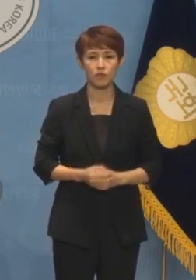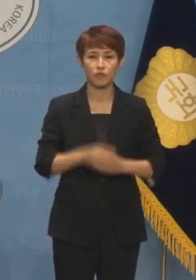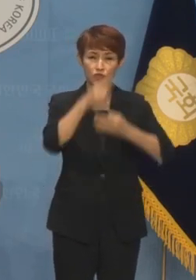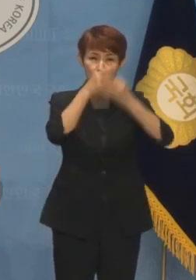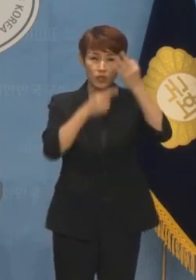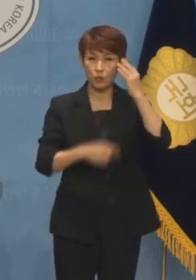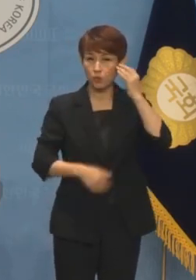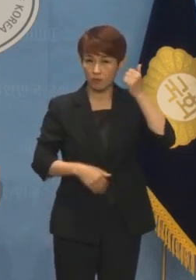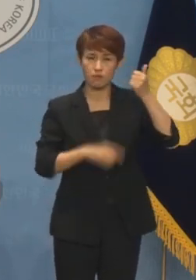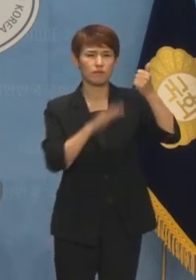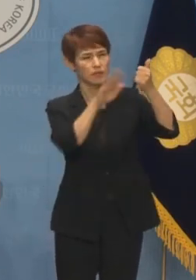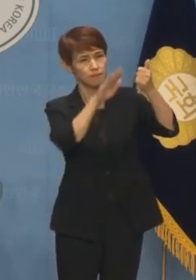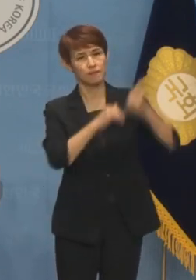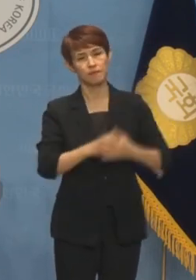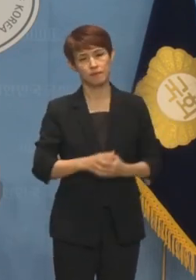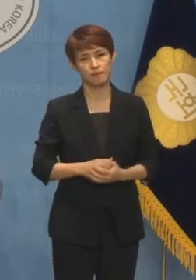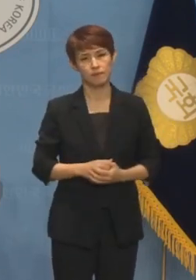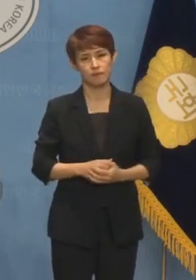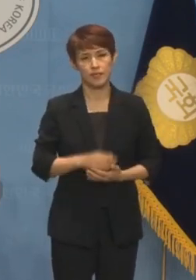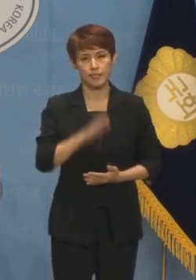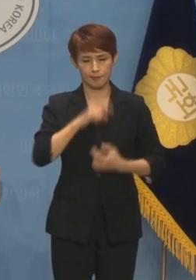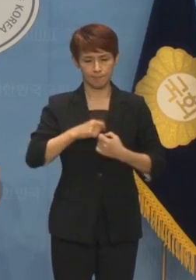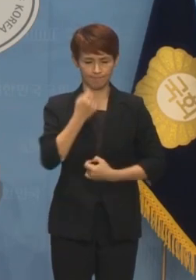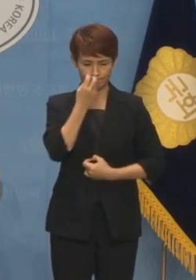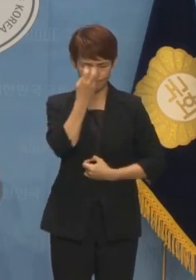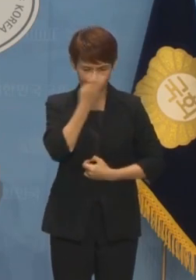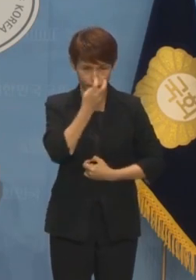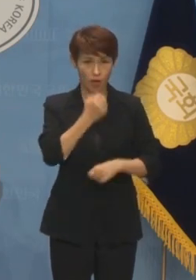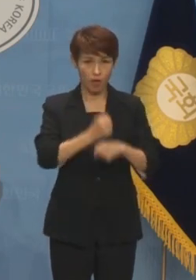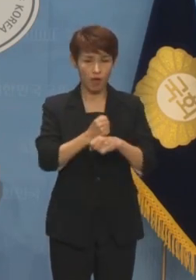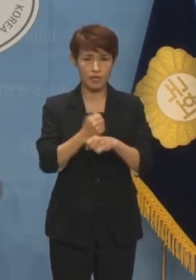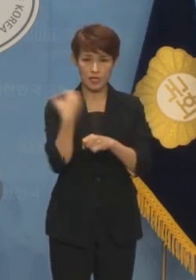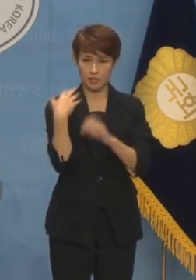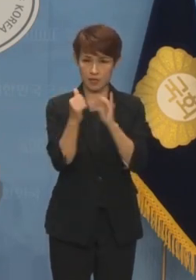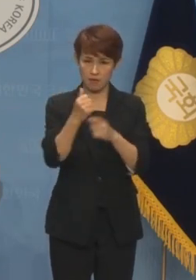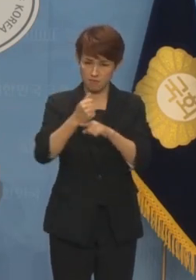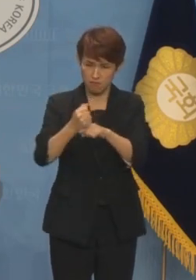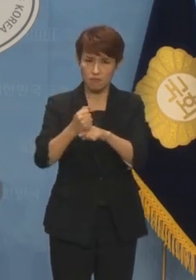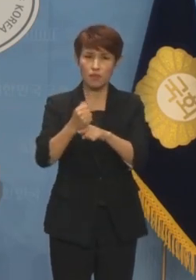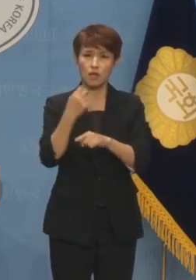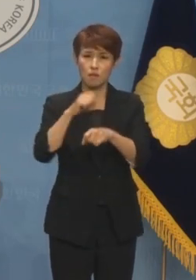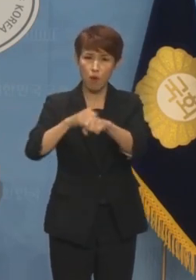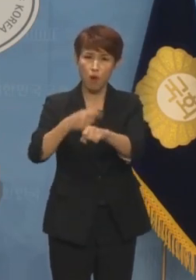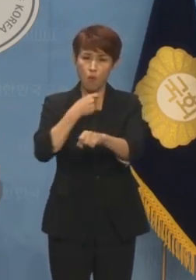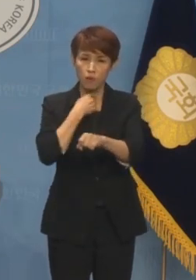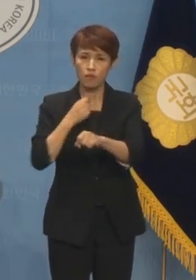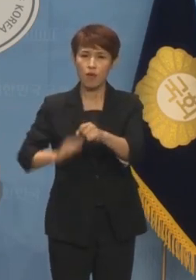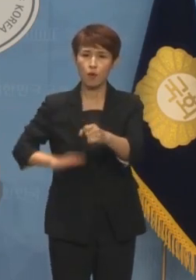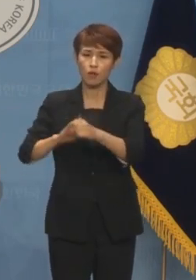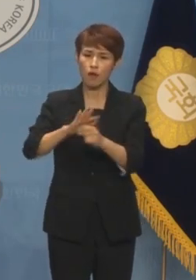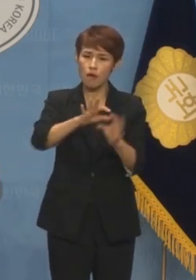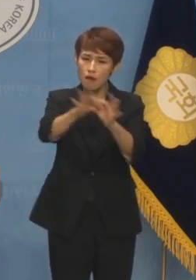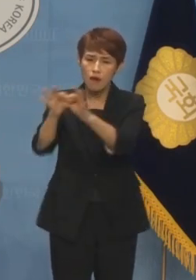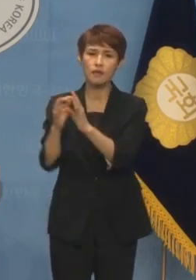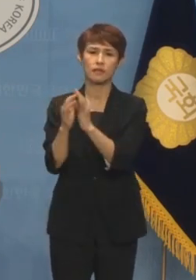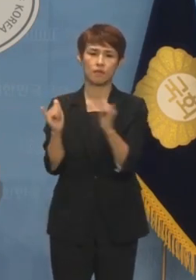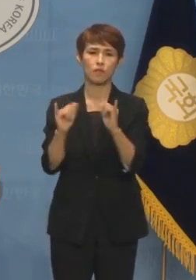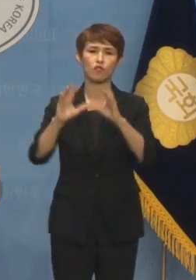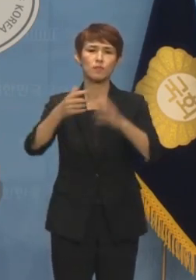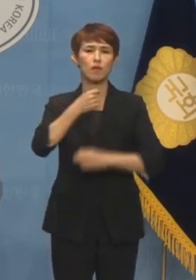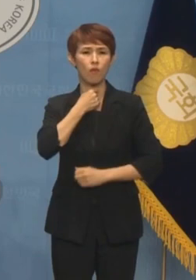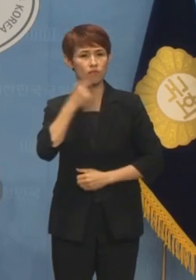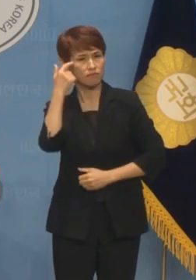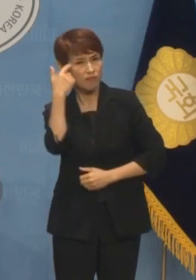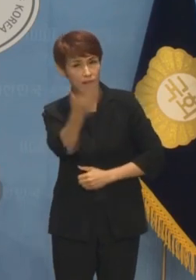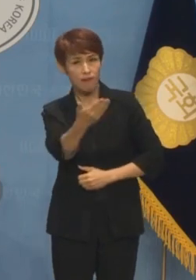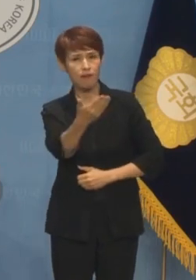윤석열 대통령님, 진상규명과 책임자 처벌을 바라는 해병대 전우들과 국민의